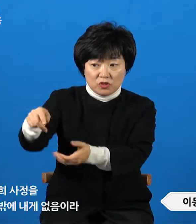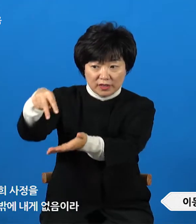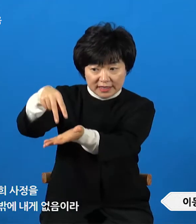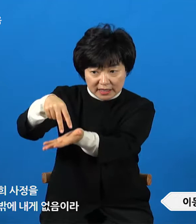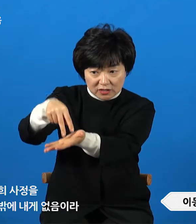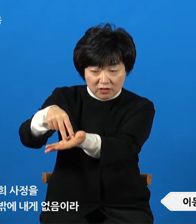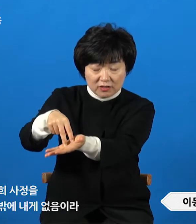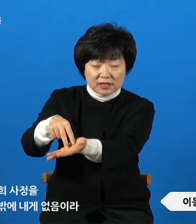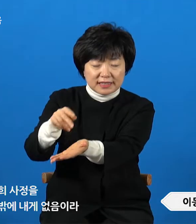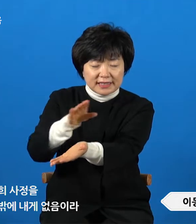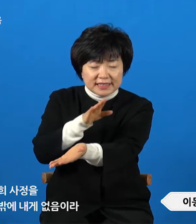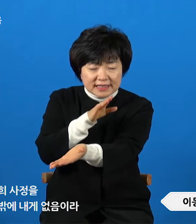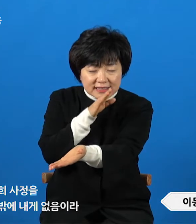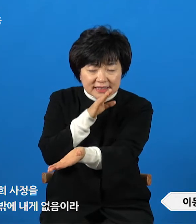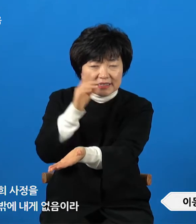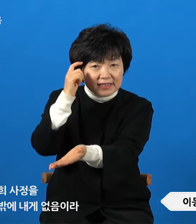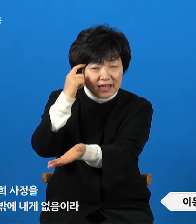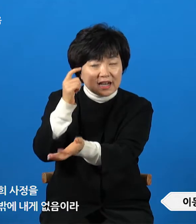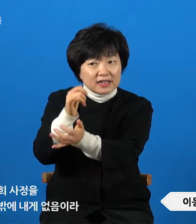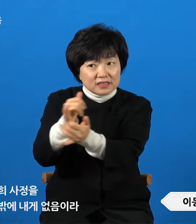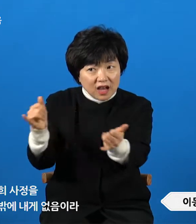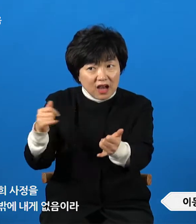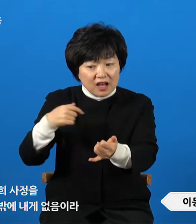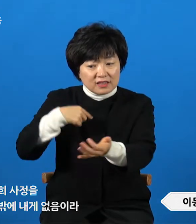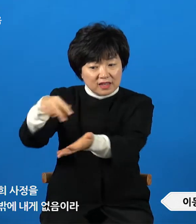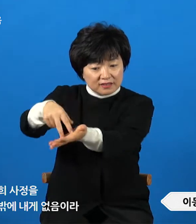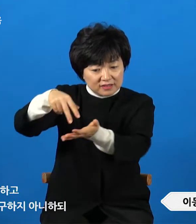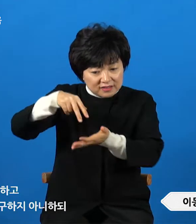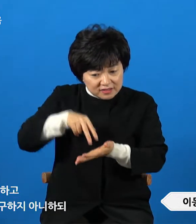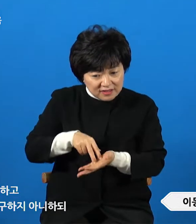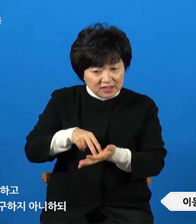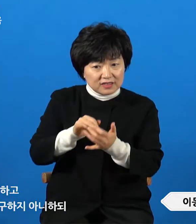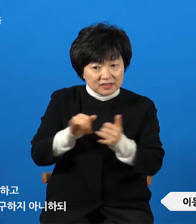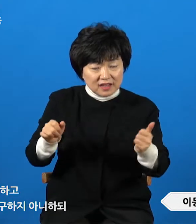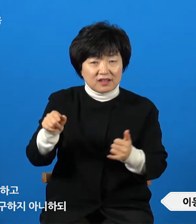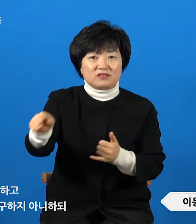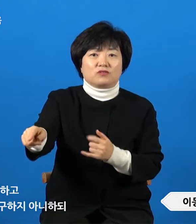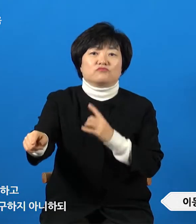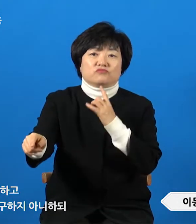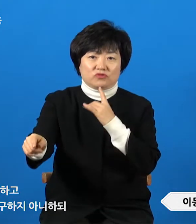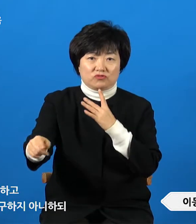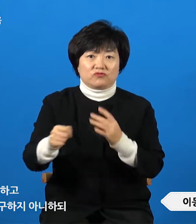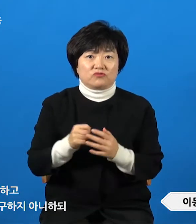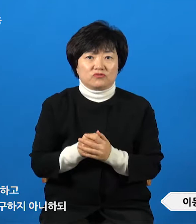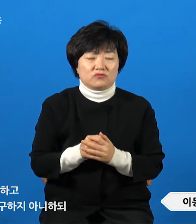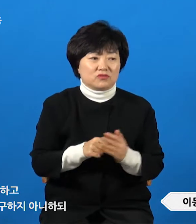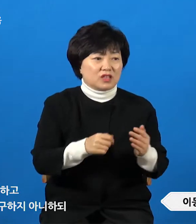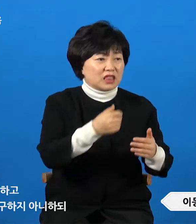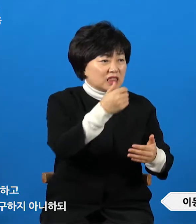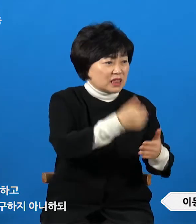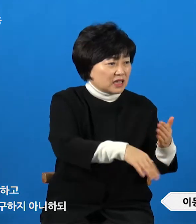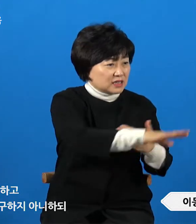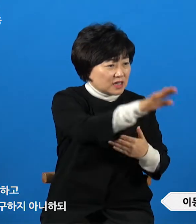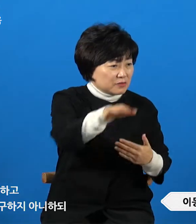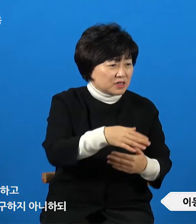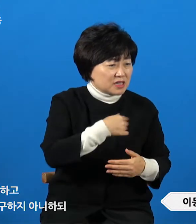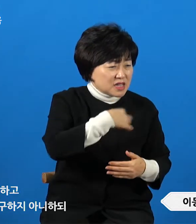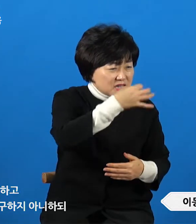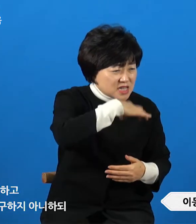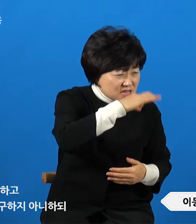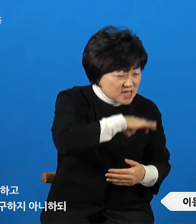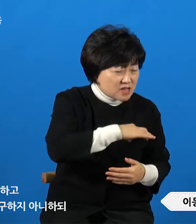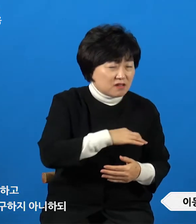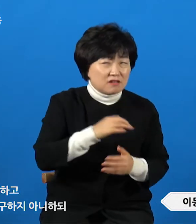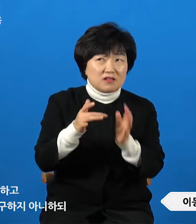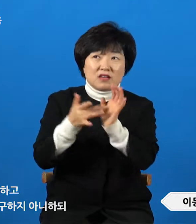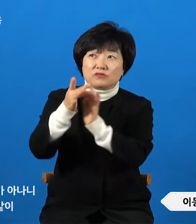진실이 생각할 자가 이밖에 내게 없습니다. 그들이 다 자기 일을 구하고 그리스도 예수의 일을